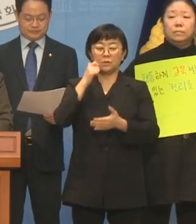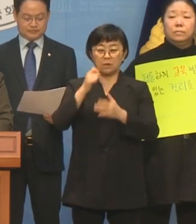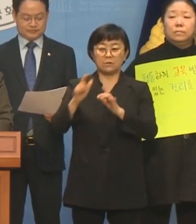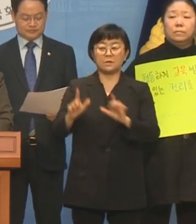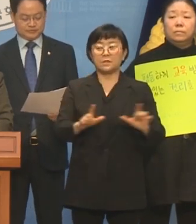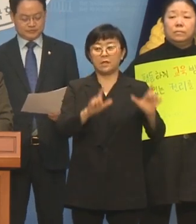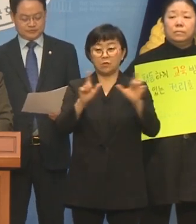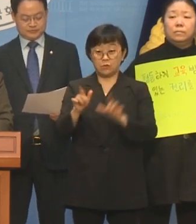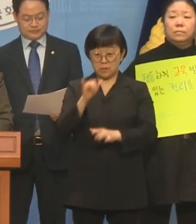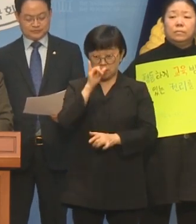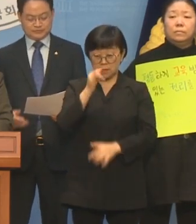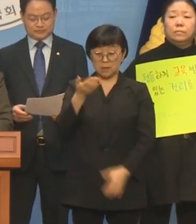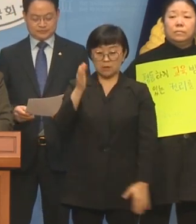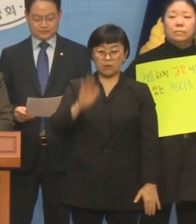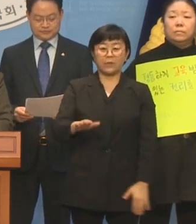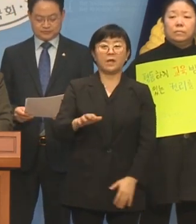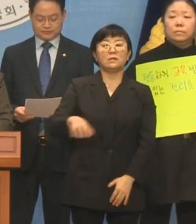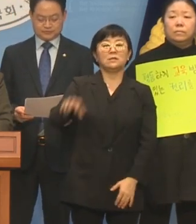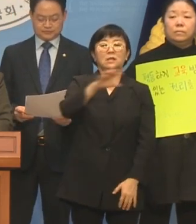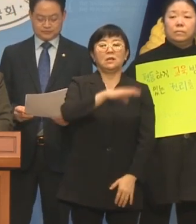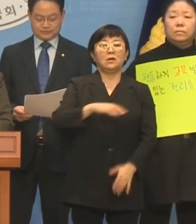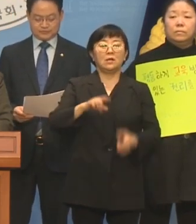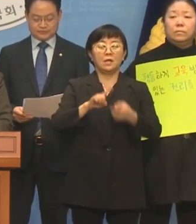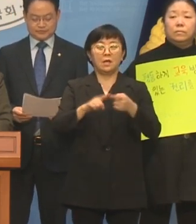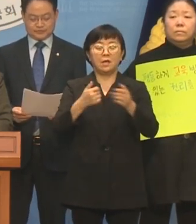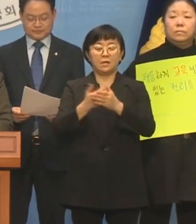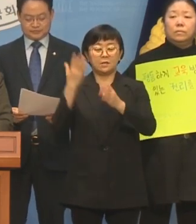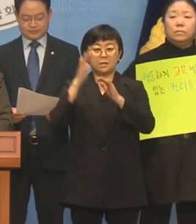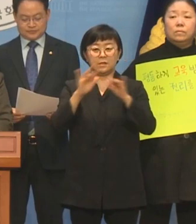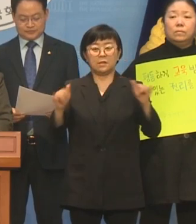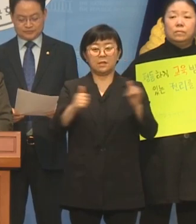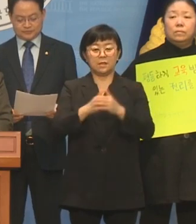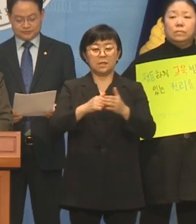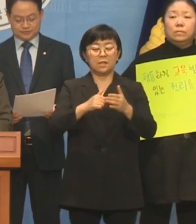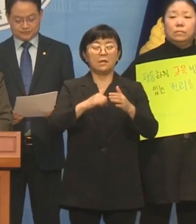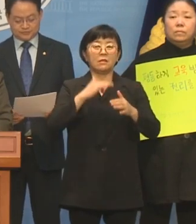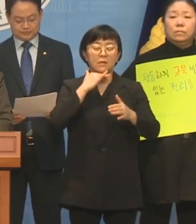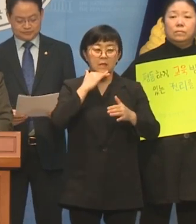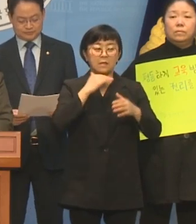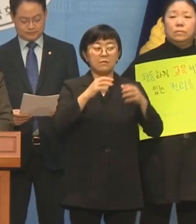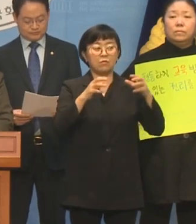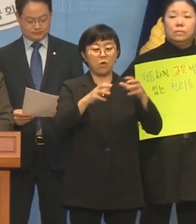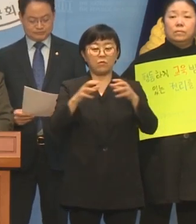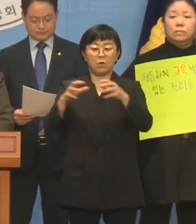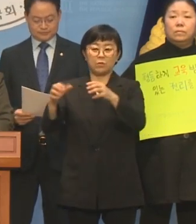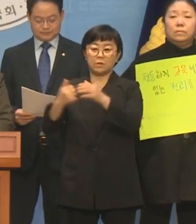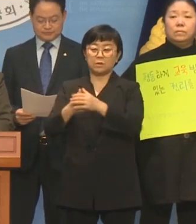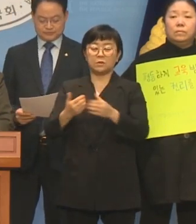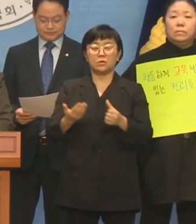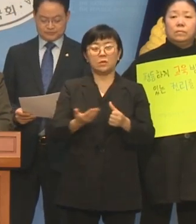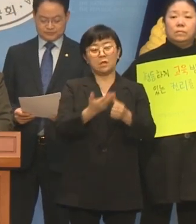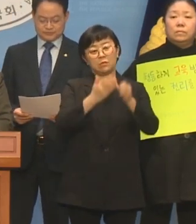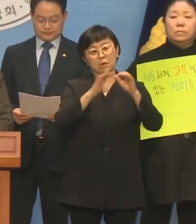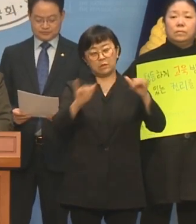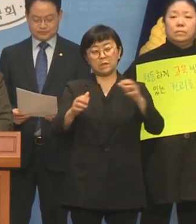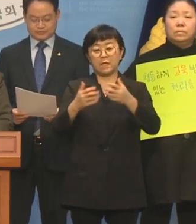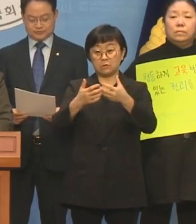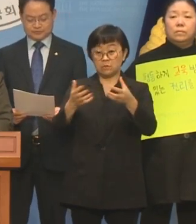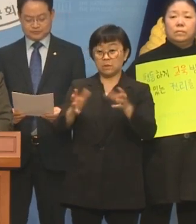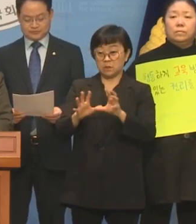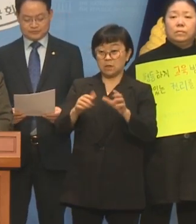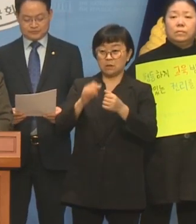있다. 그러나 지역의 경계선 지능인 당사자의 연령별 좌조 모임과 주 양육자 모임인 커뮤니티들이